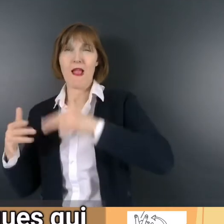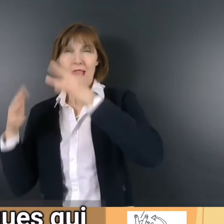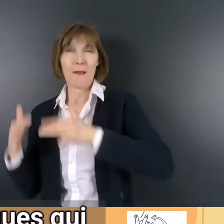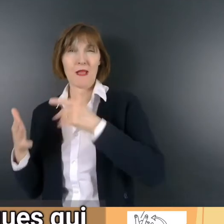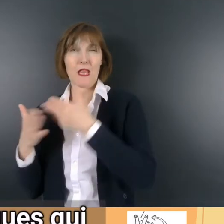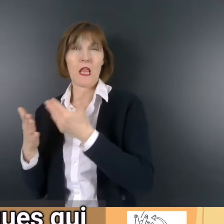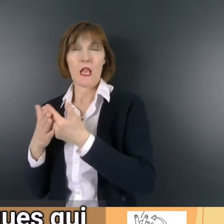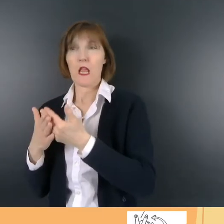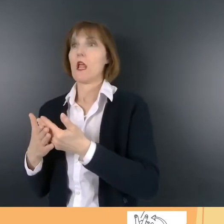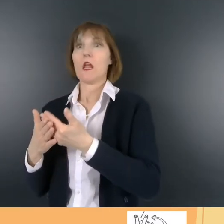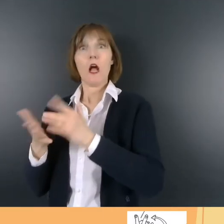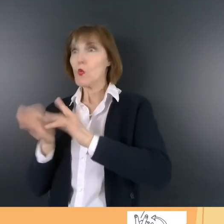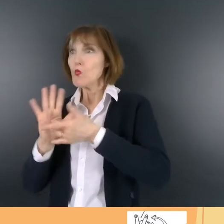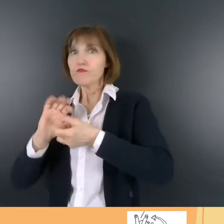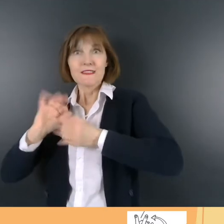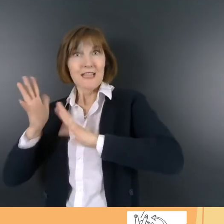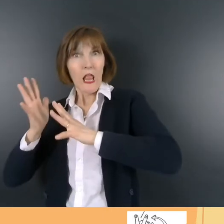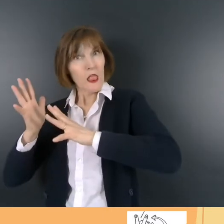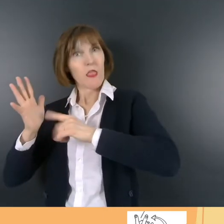qui sont en langue des signes.